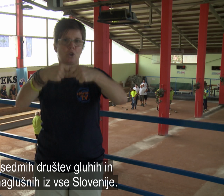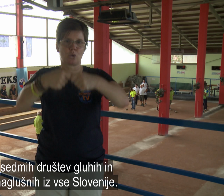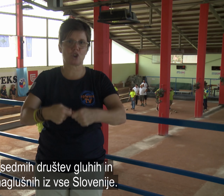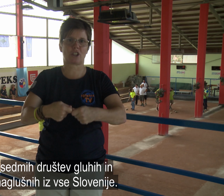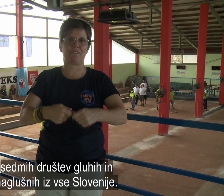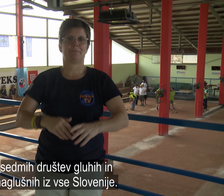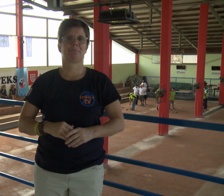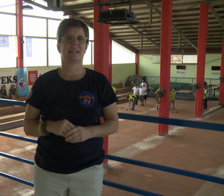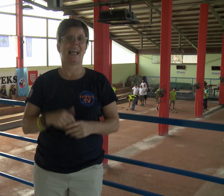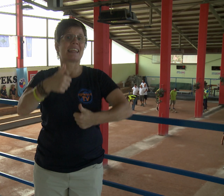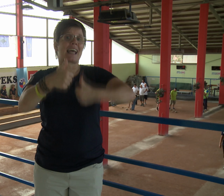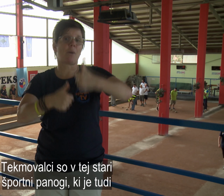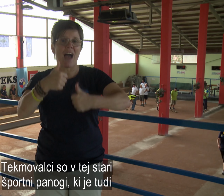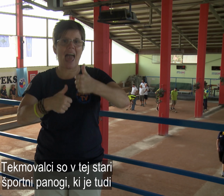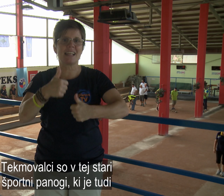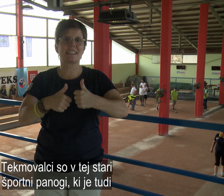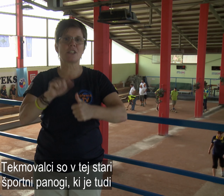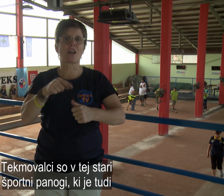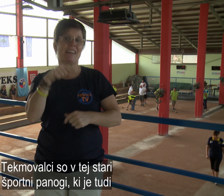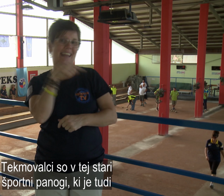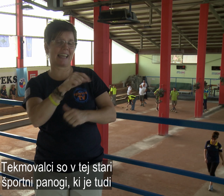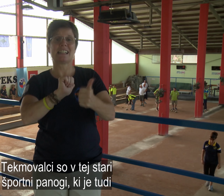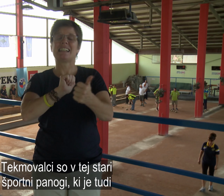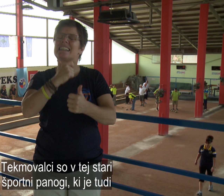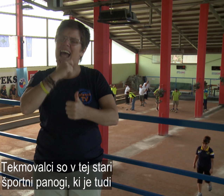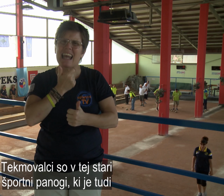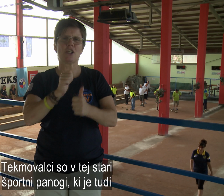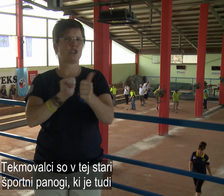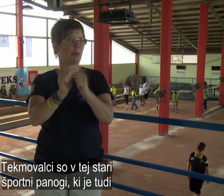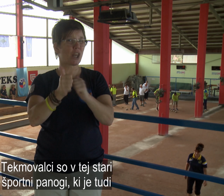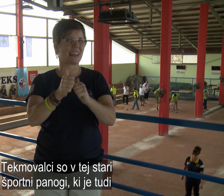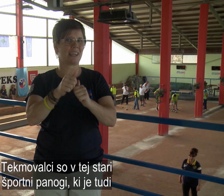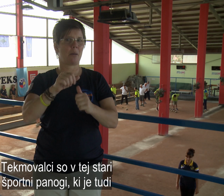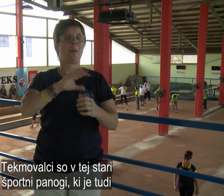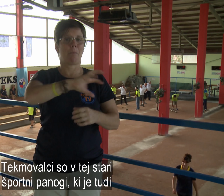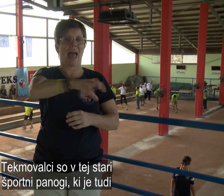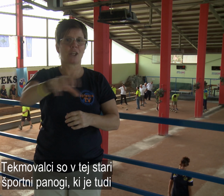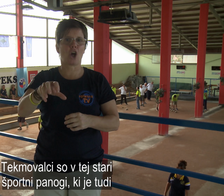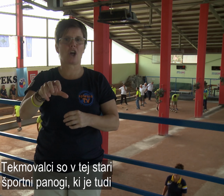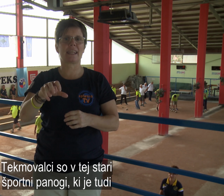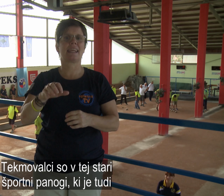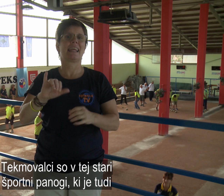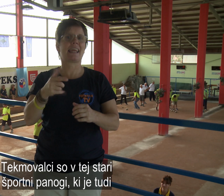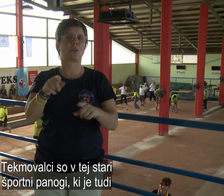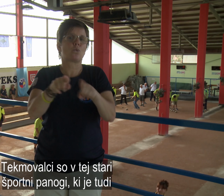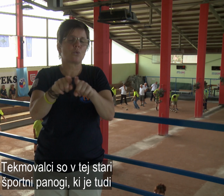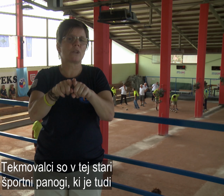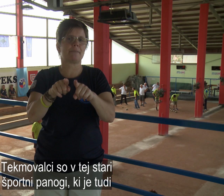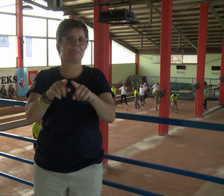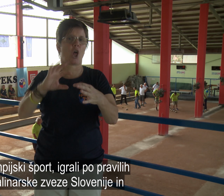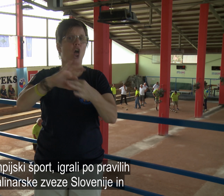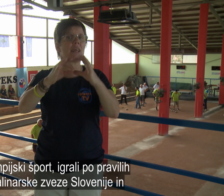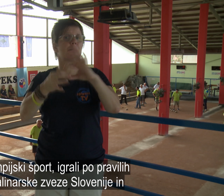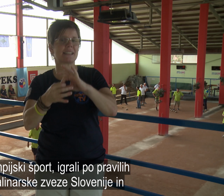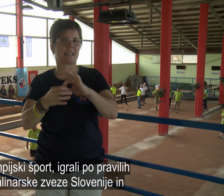kada. Bukan tak babali fi jabtai. Tar tar tadagi